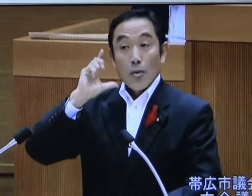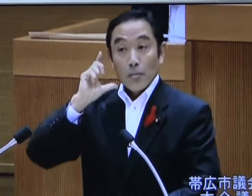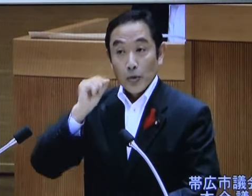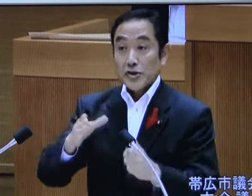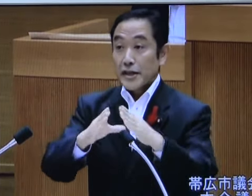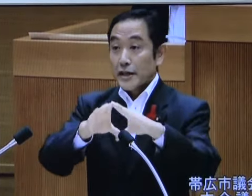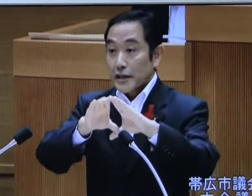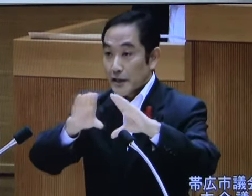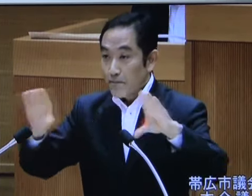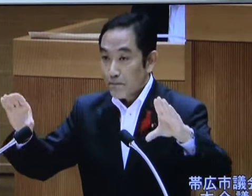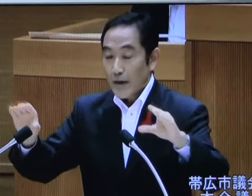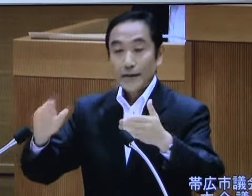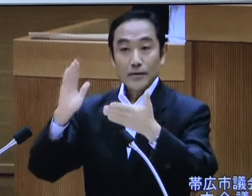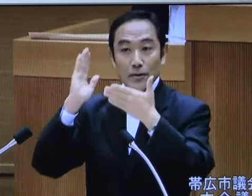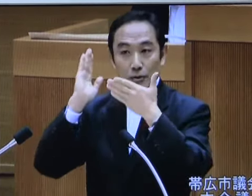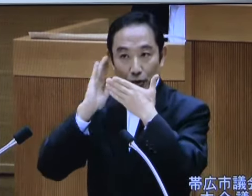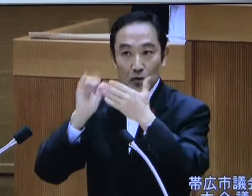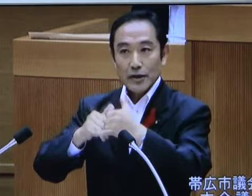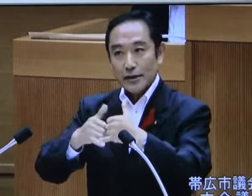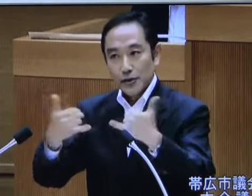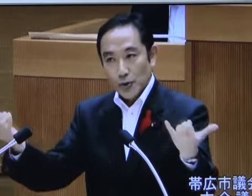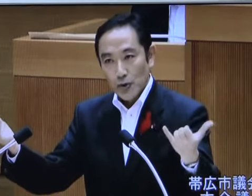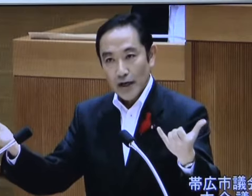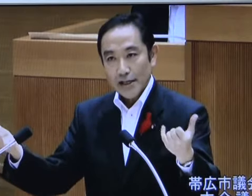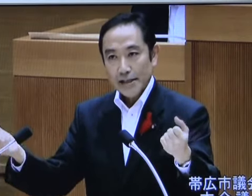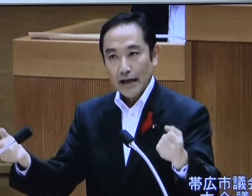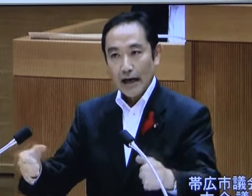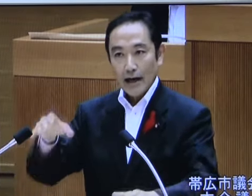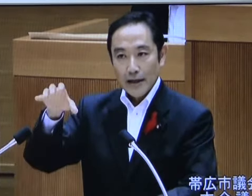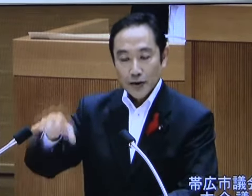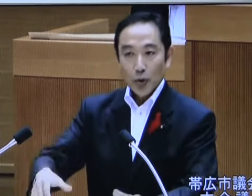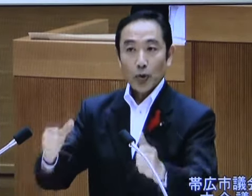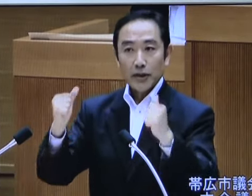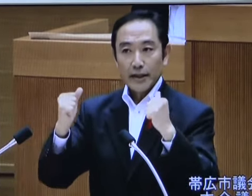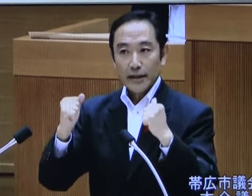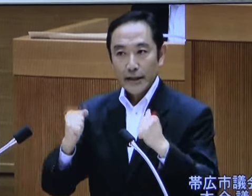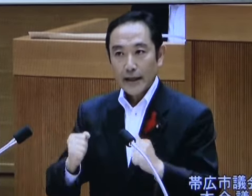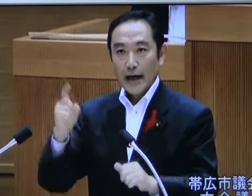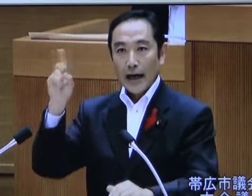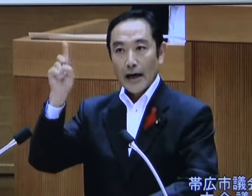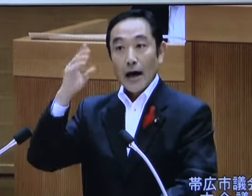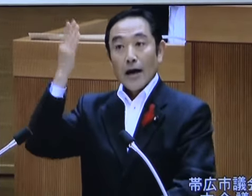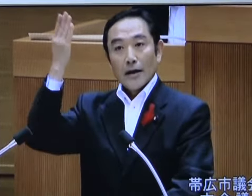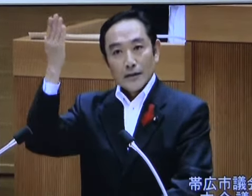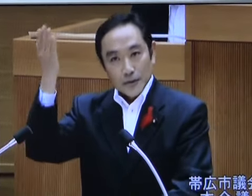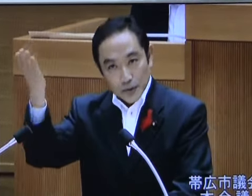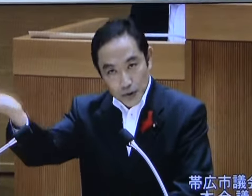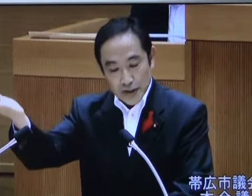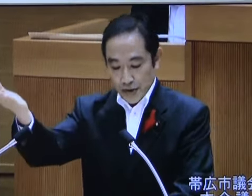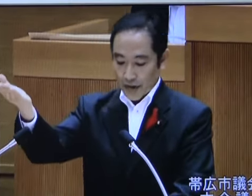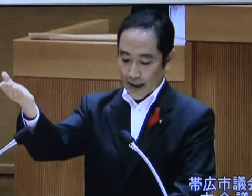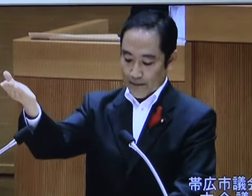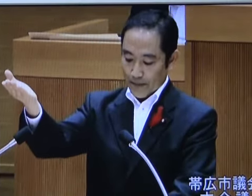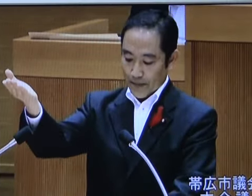もし一般の聴覚障害者がそこにいたらどうでしょうか。